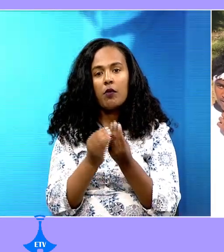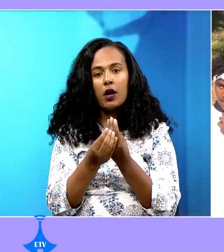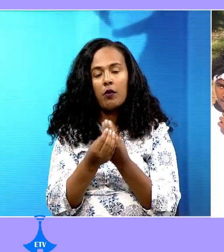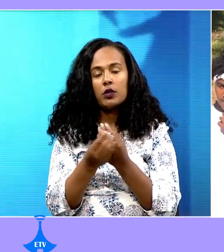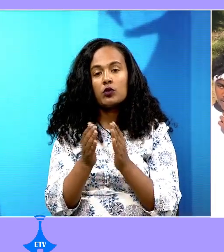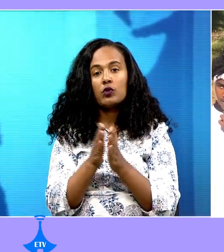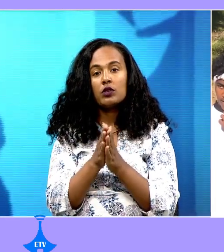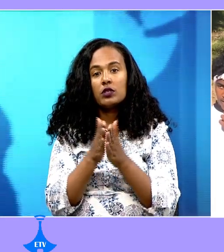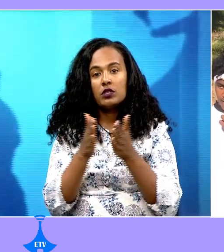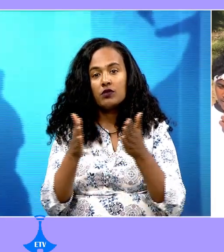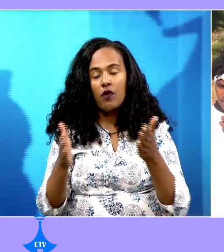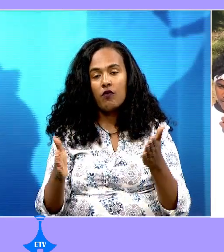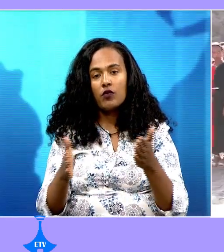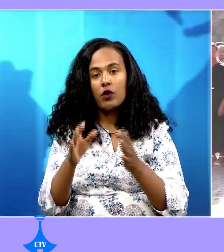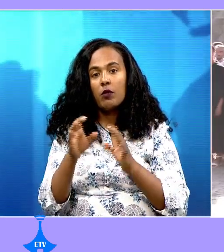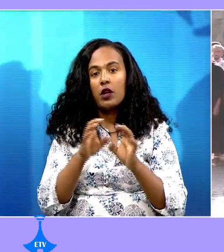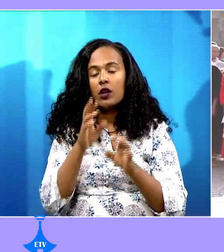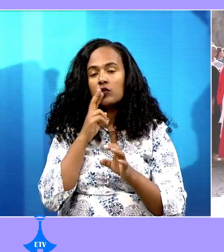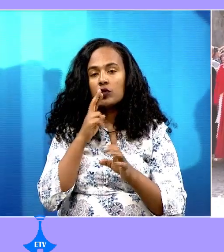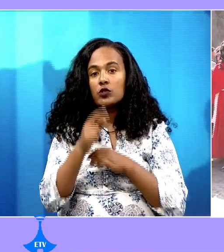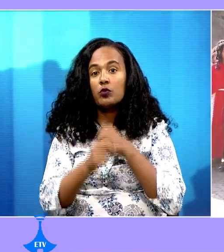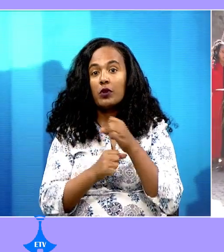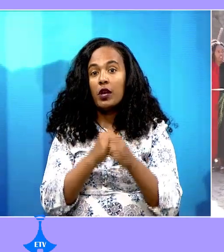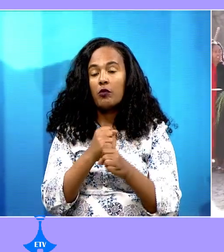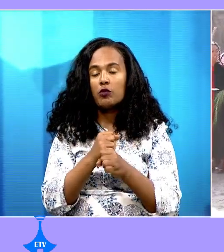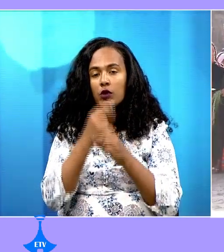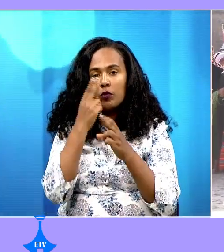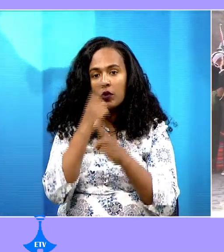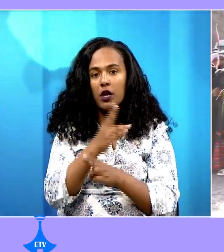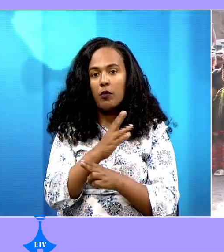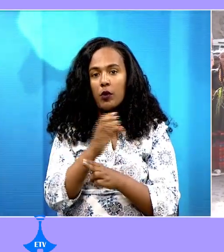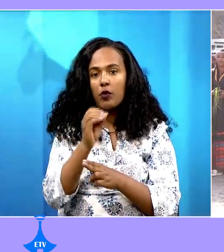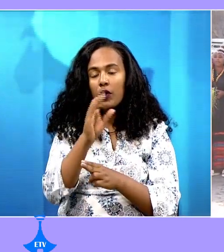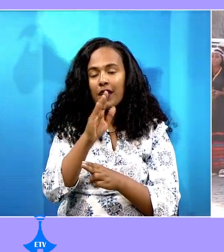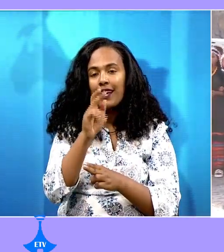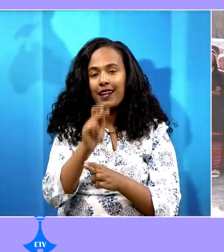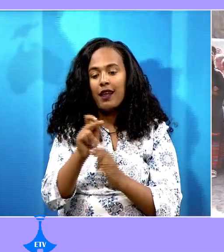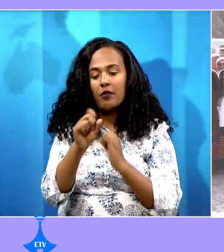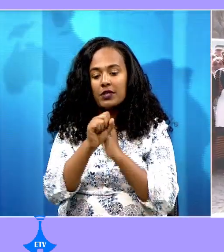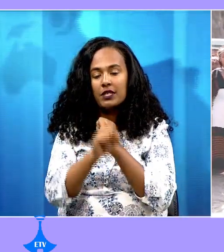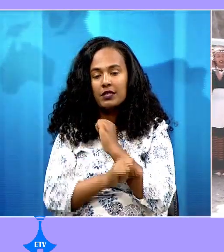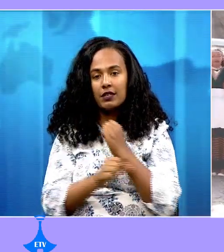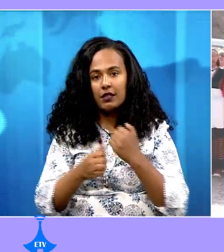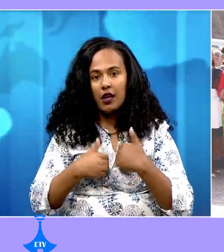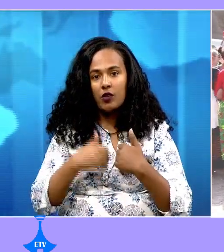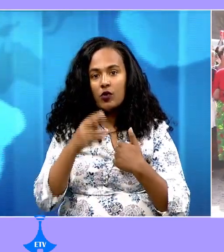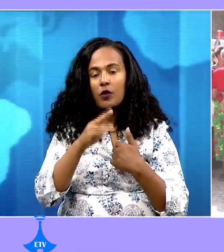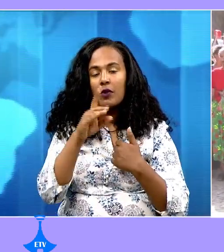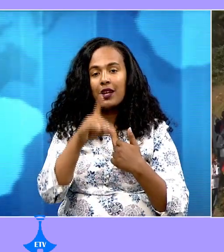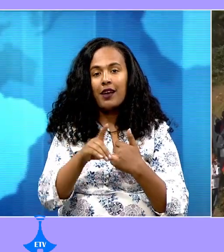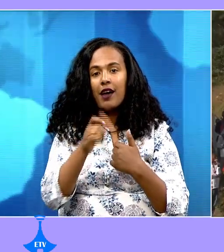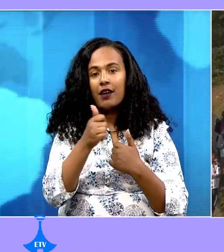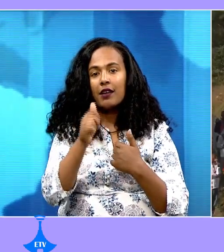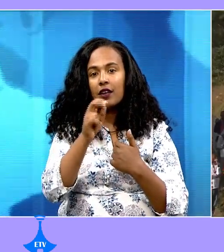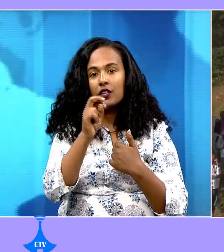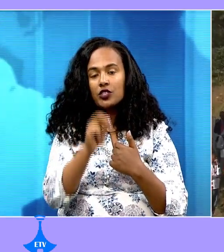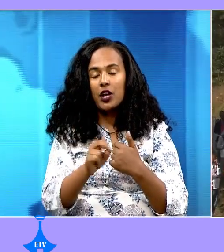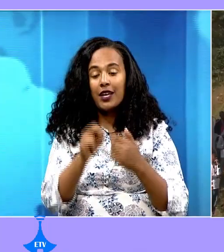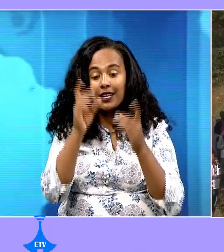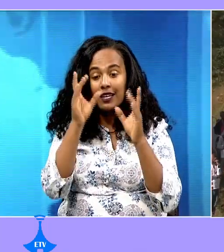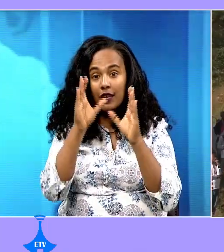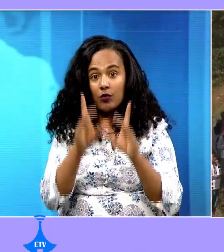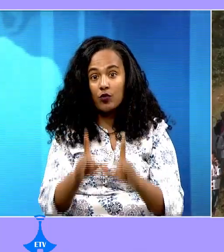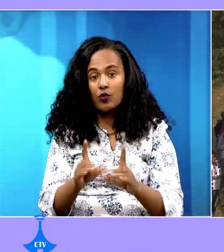እንዲስፋፉ የሚያደርጋቸው ናቸው። በየአመቱ የሚከበረውና የገዳ መሰረትነት ያለው የመልካ ኢሬቻ በዓል የክረምቱን ውጣ ውረድ